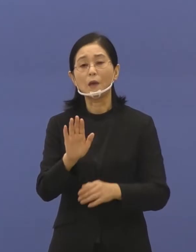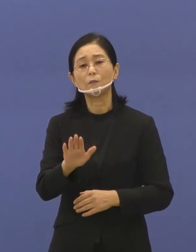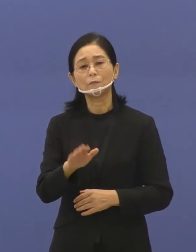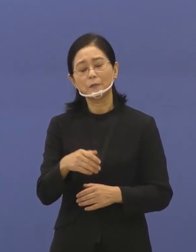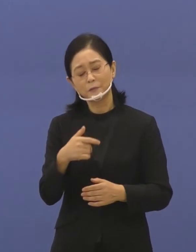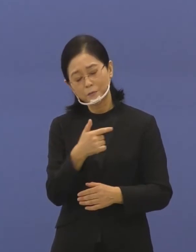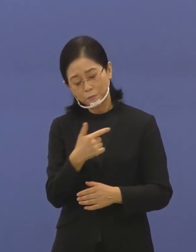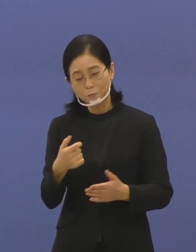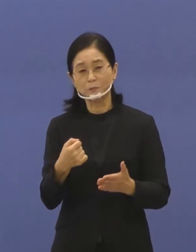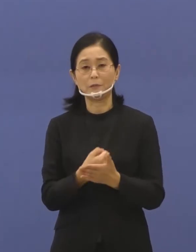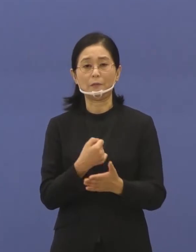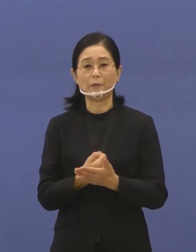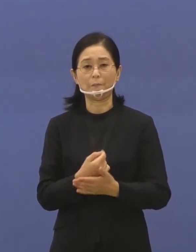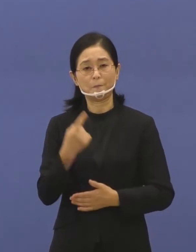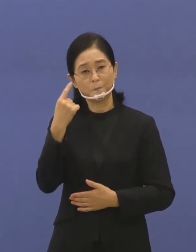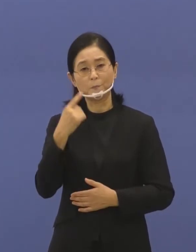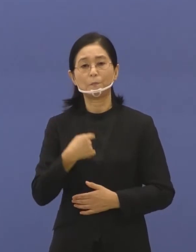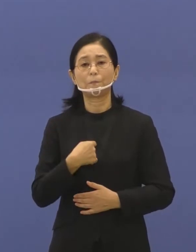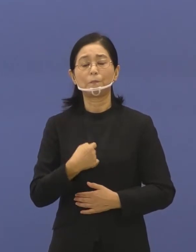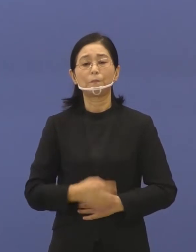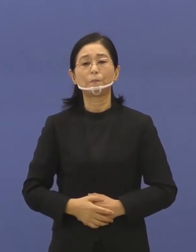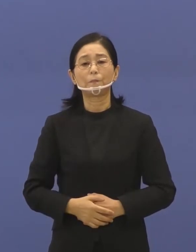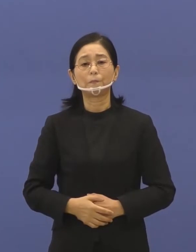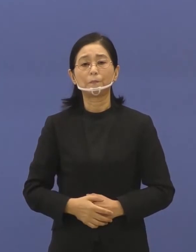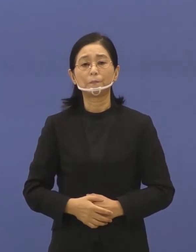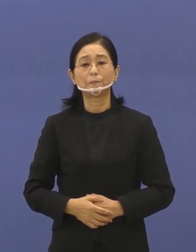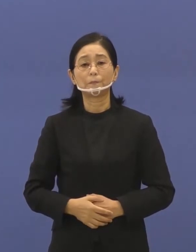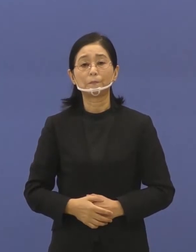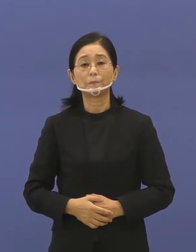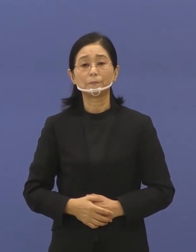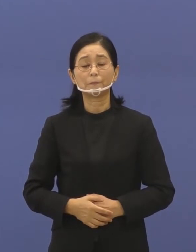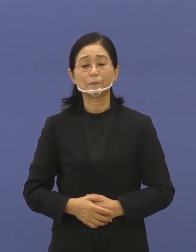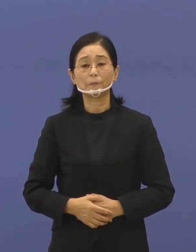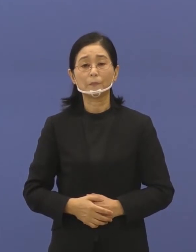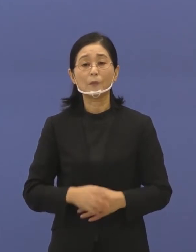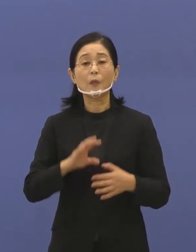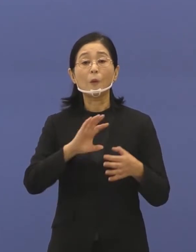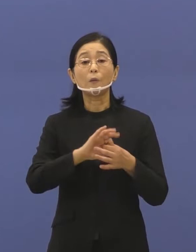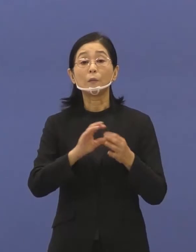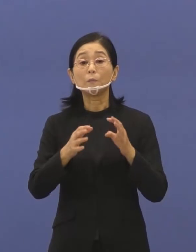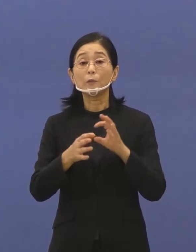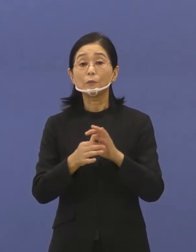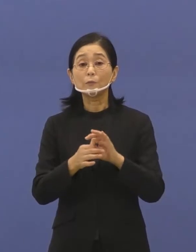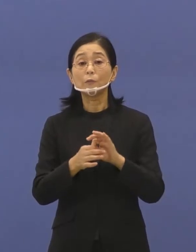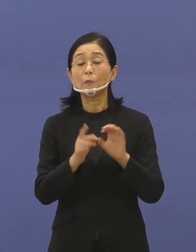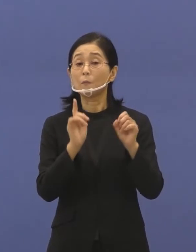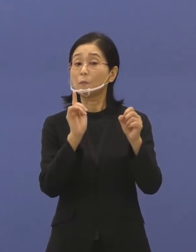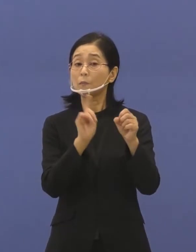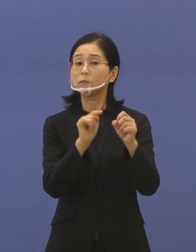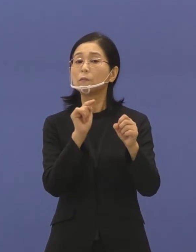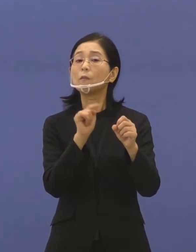常に残念です。そういうオリンピックの趣旨が